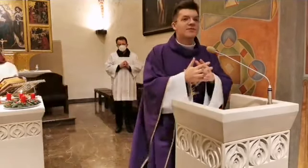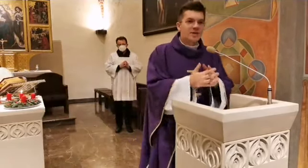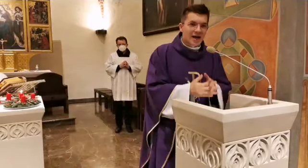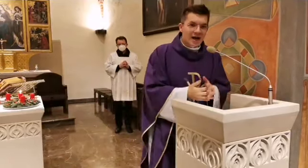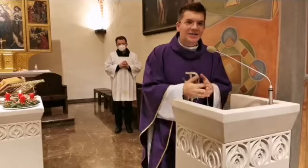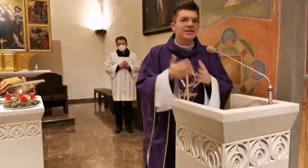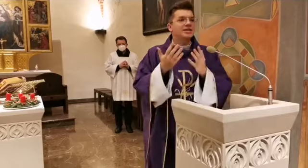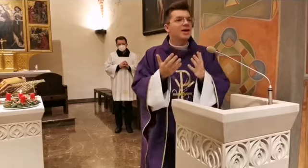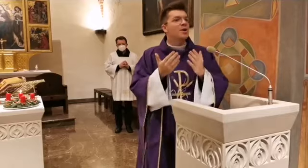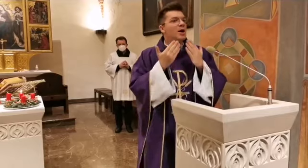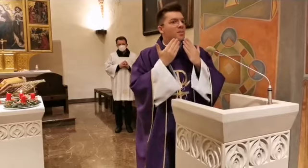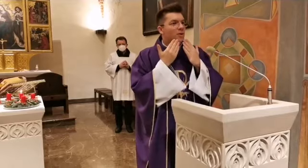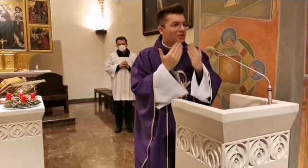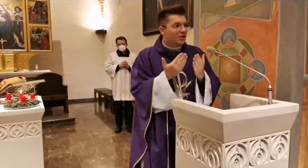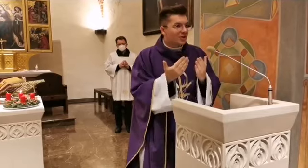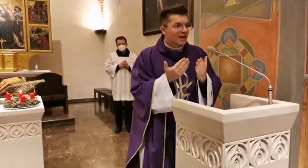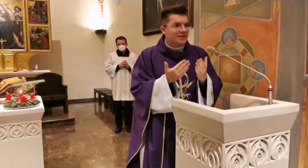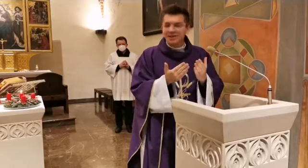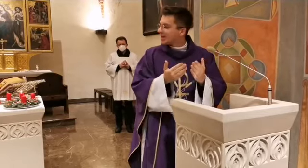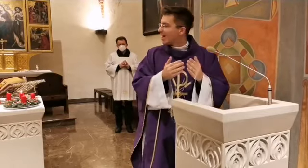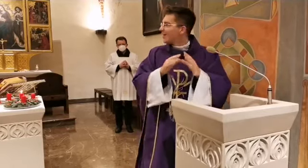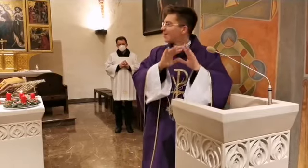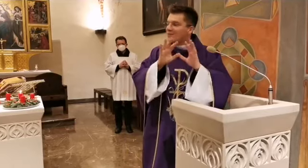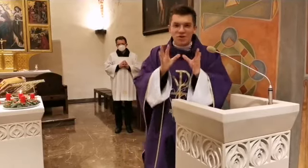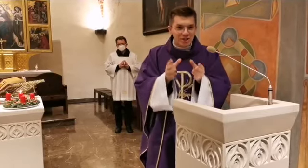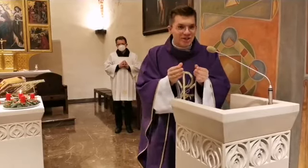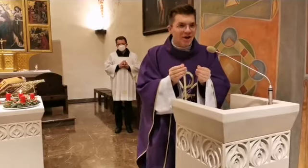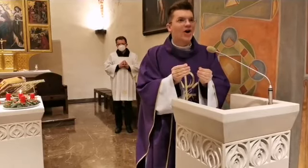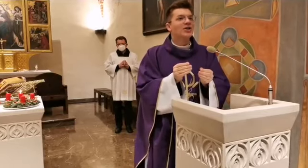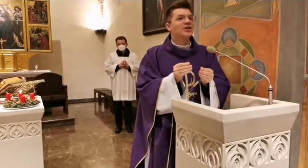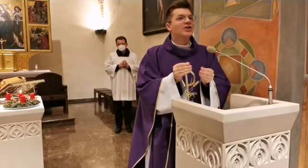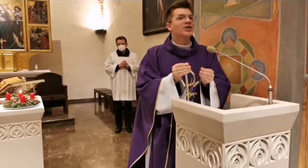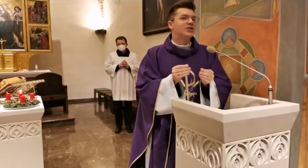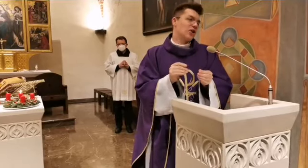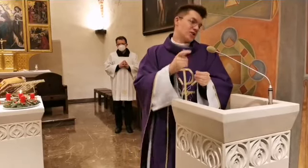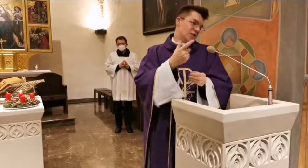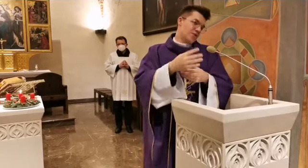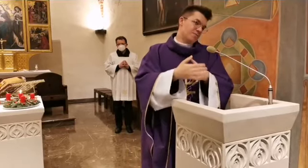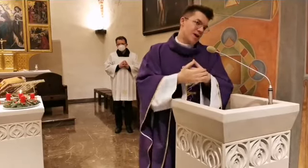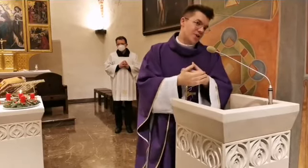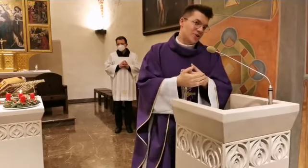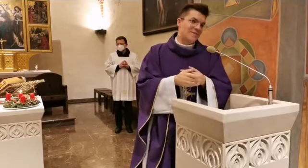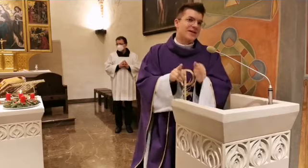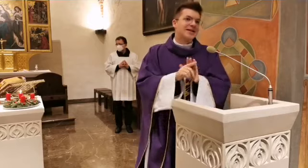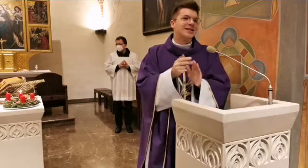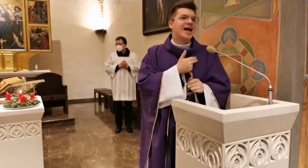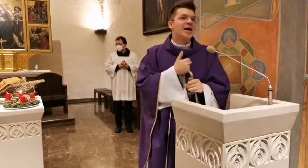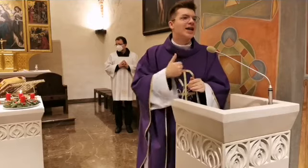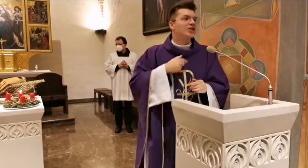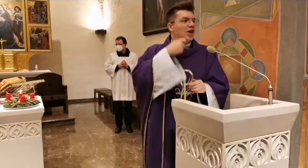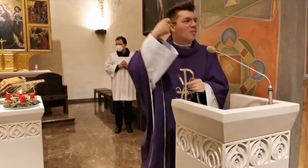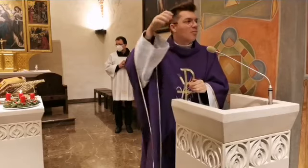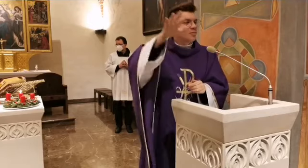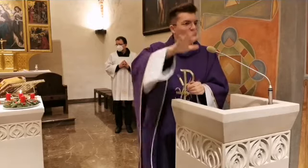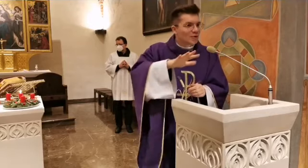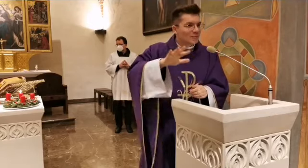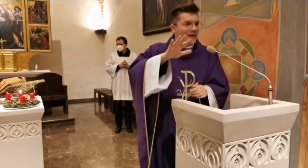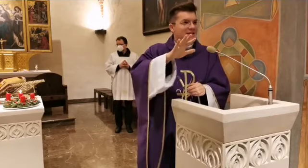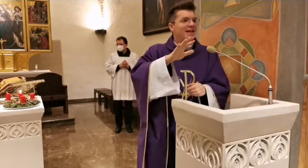Chcemy wspierać i chcemy podziękować za wszystko, co ze swoim mężem dla